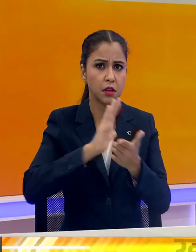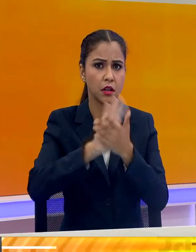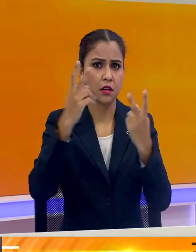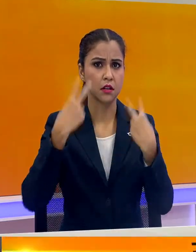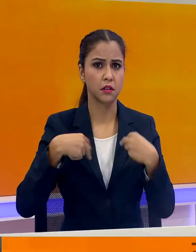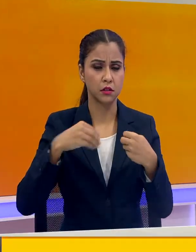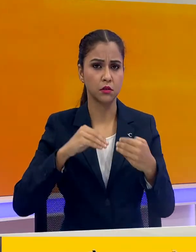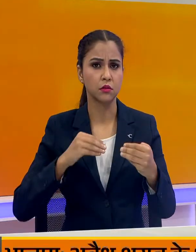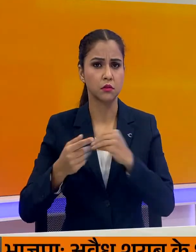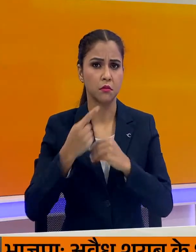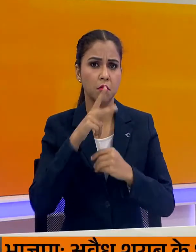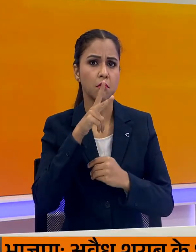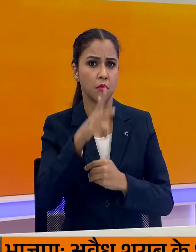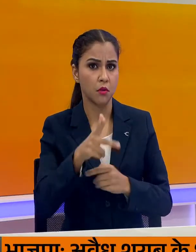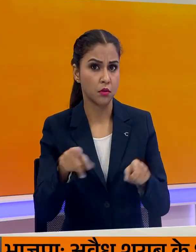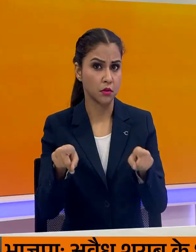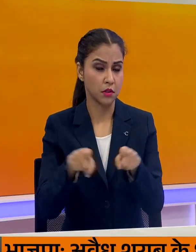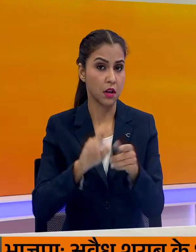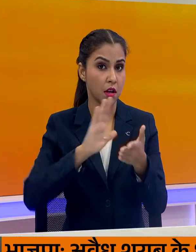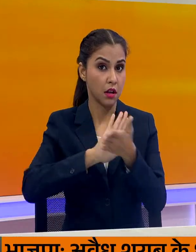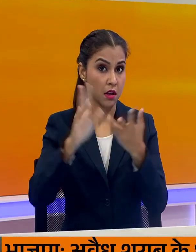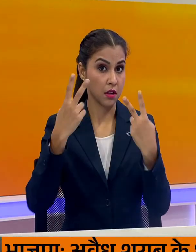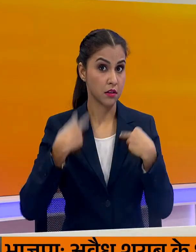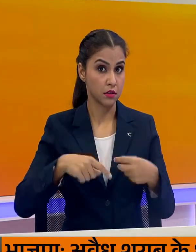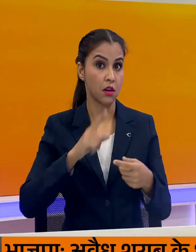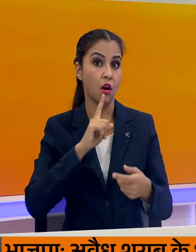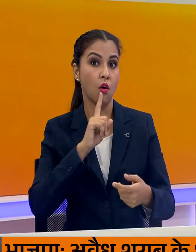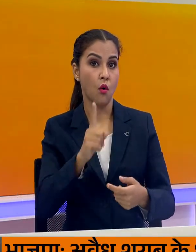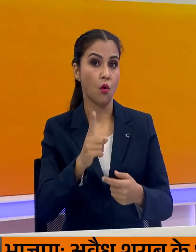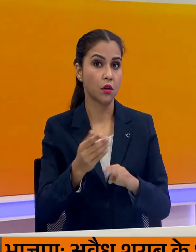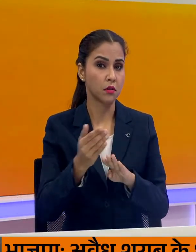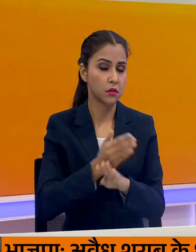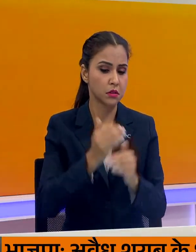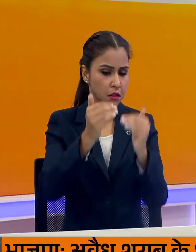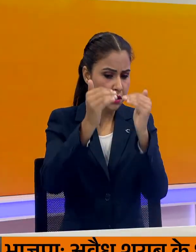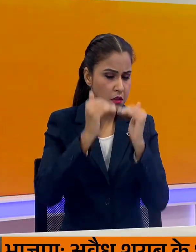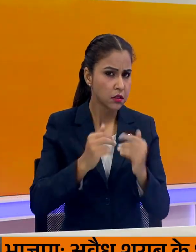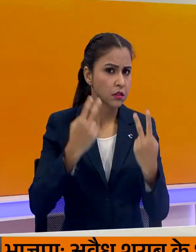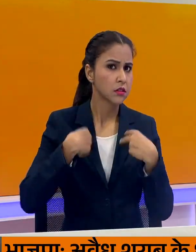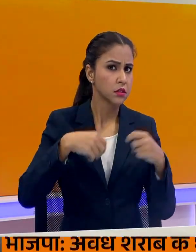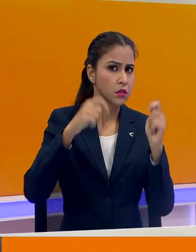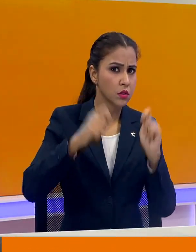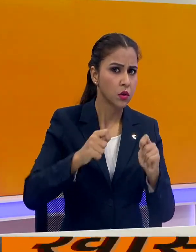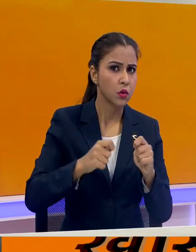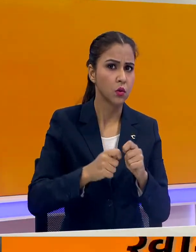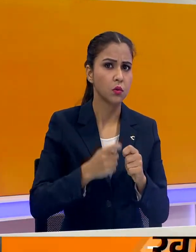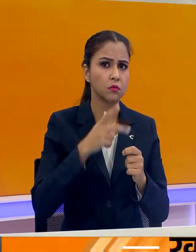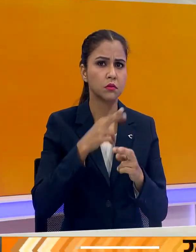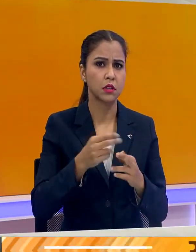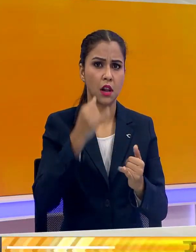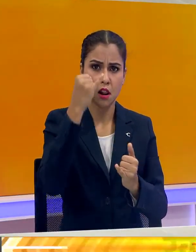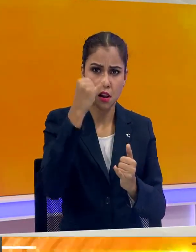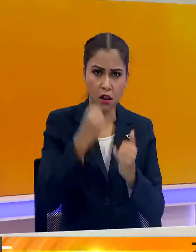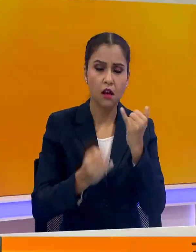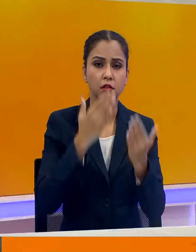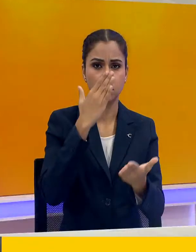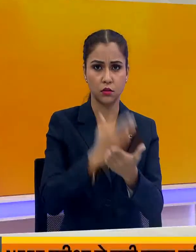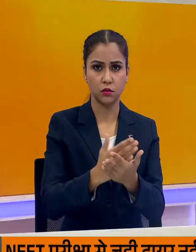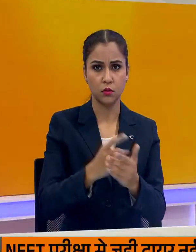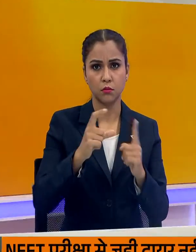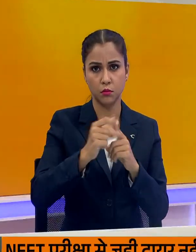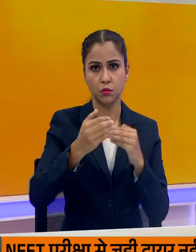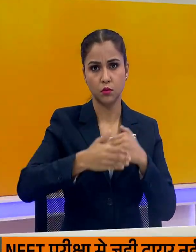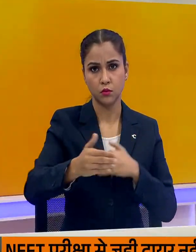में चुनौती दी थी। हाई कोर्ट का आदेश आने तक निचली अदालत के फैसले पर लगाई गई अंतरिम रोक जारी